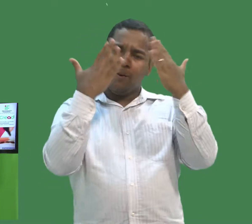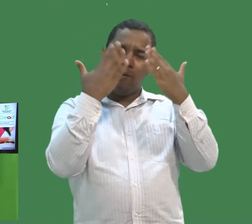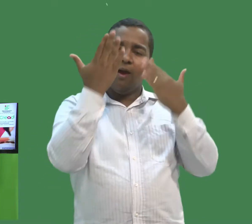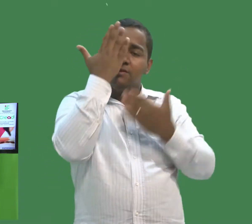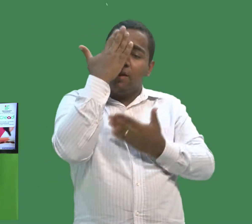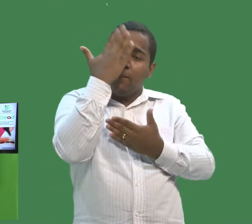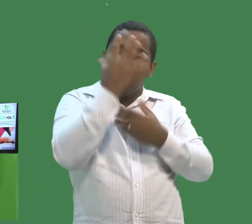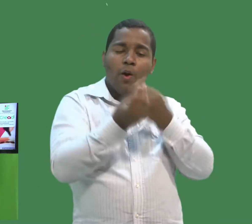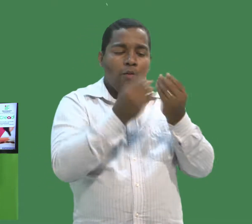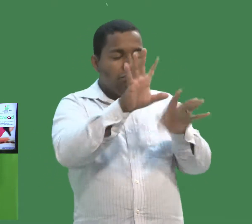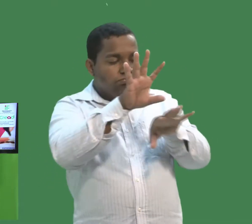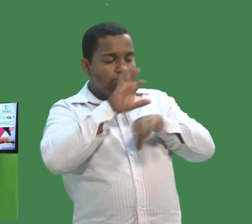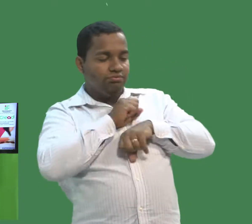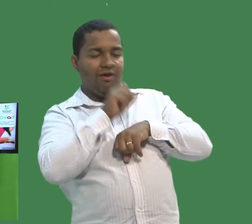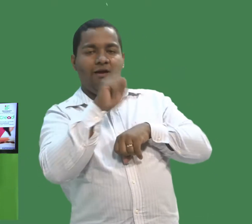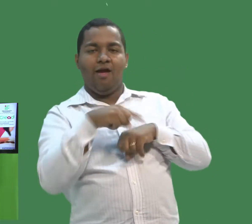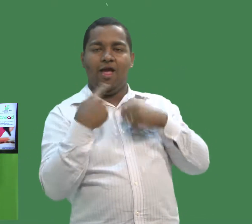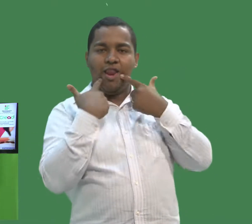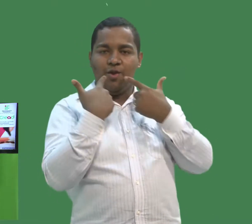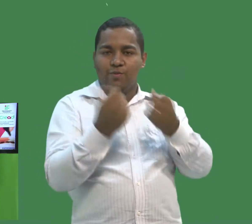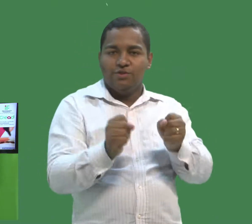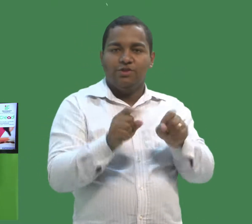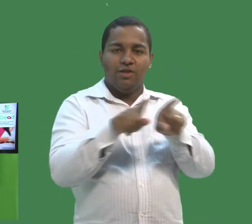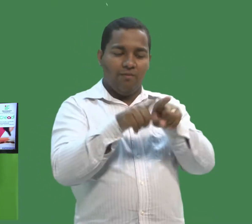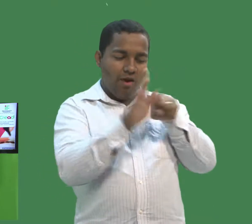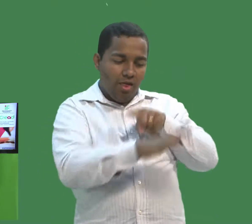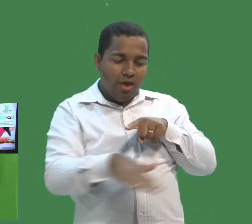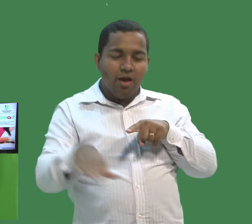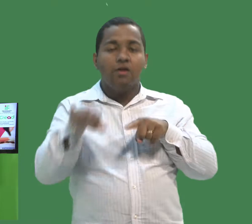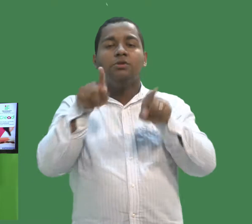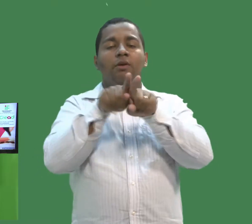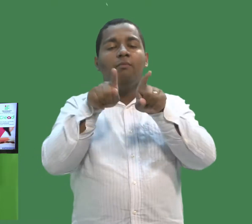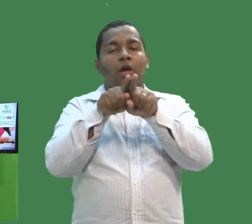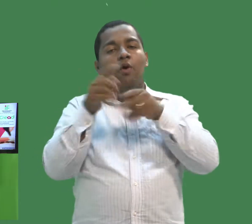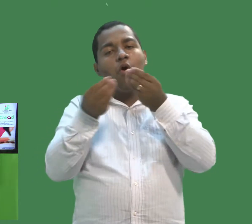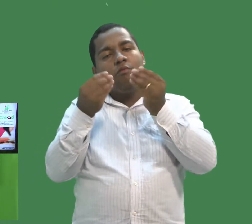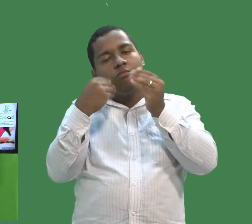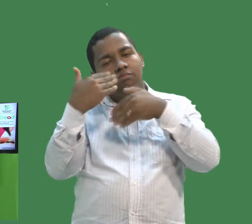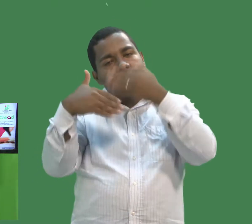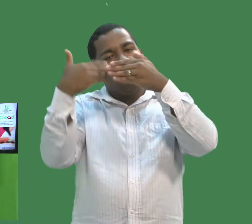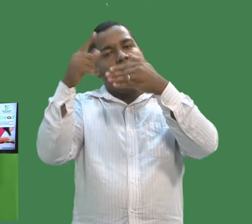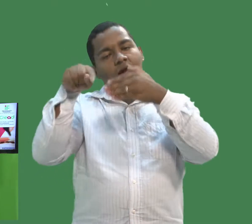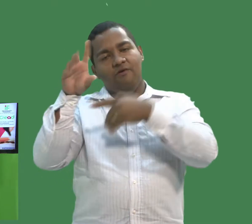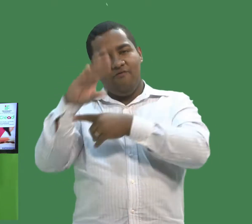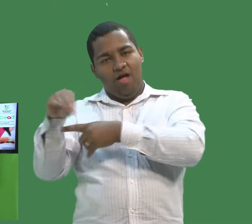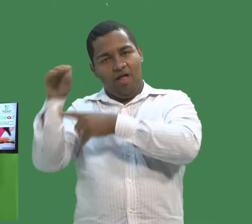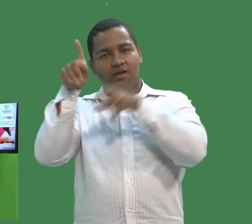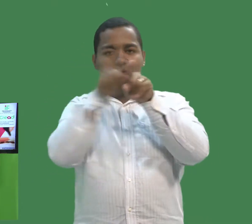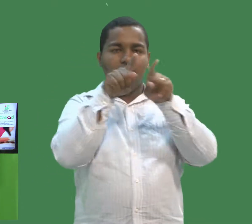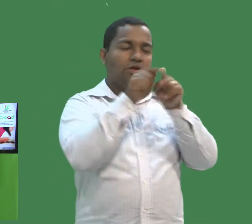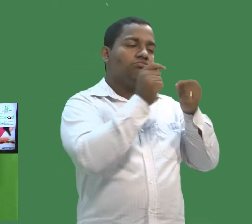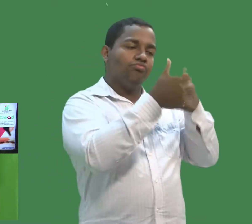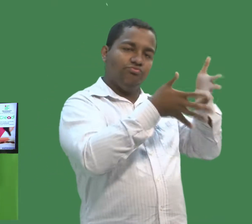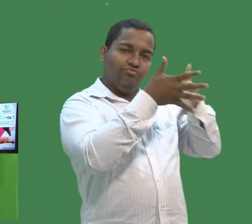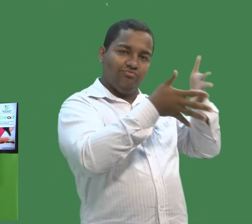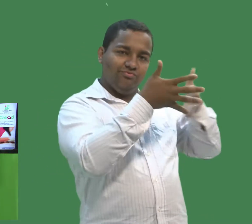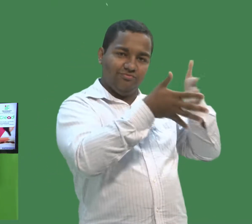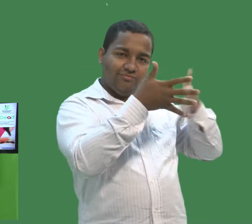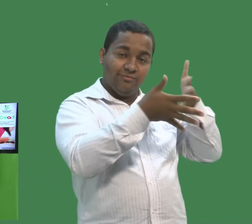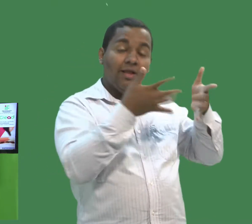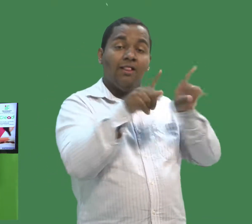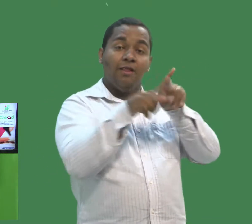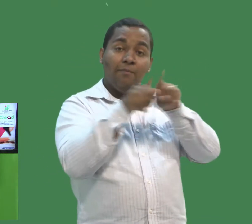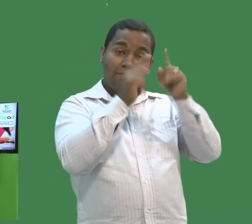adquiridas pelas crianças e como são empregadas nos processos da fala-sinalização, da compreensão e lembrança.